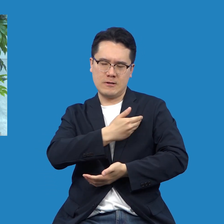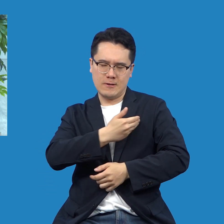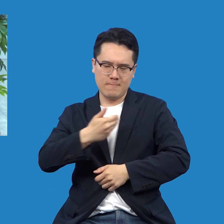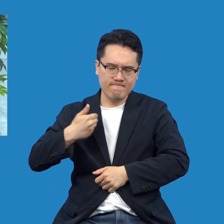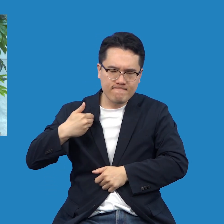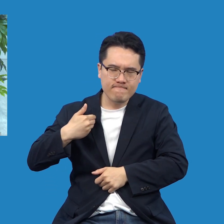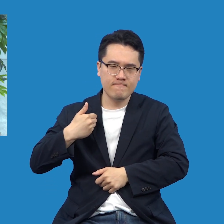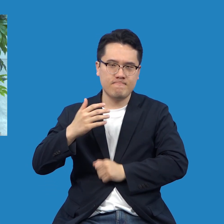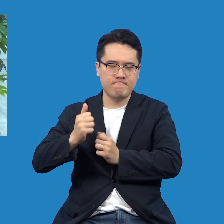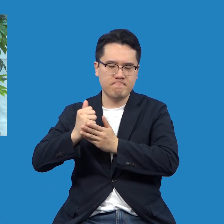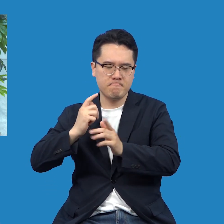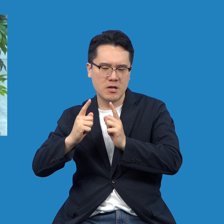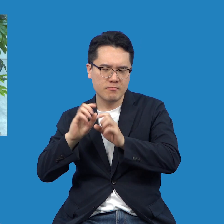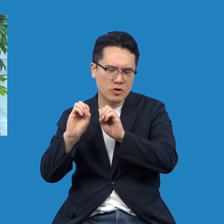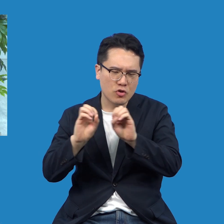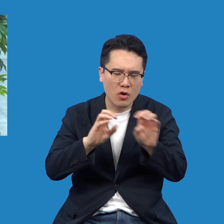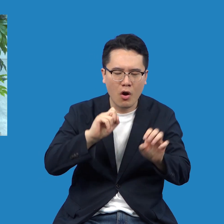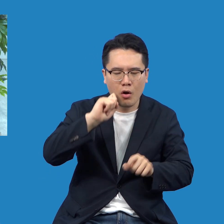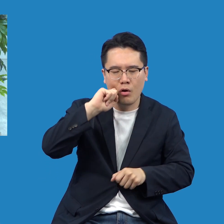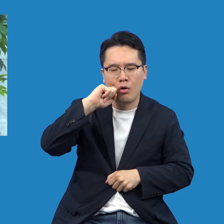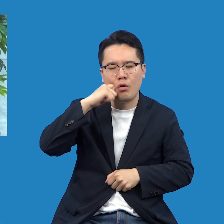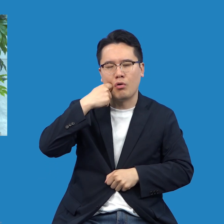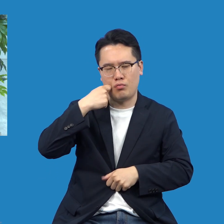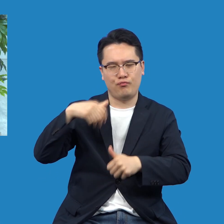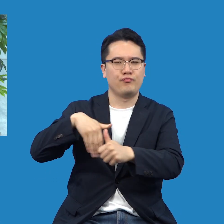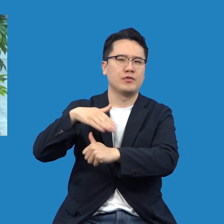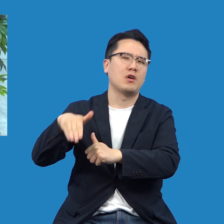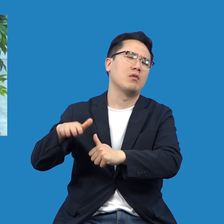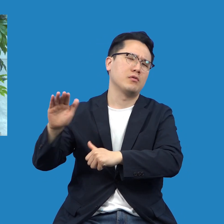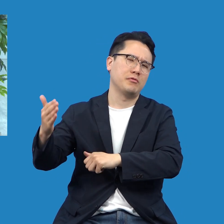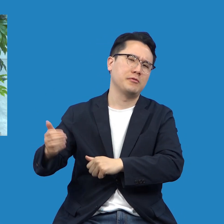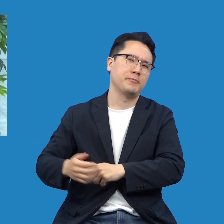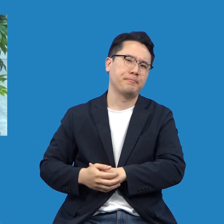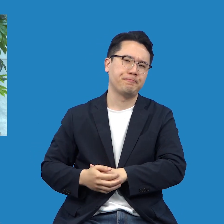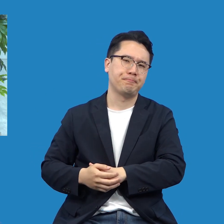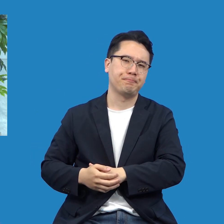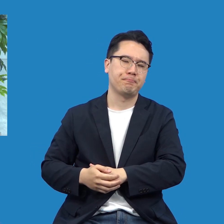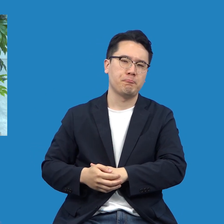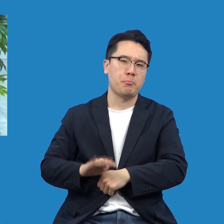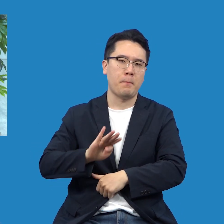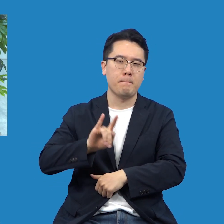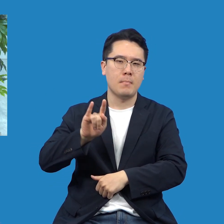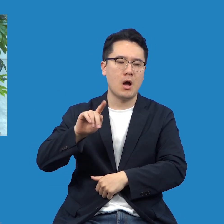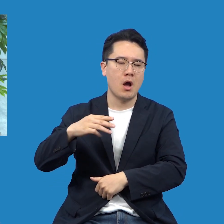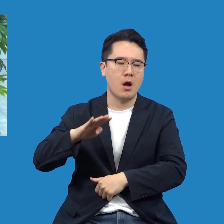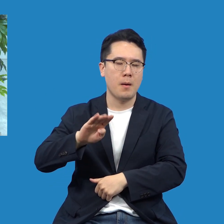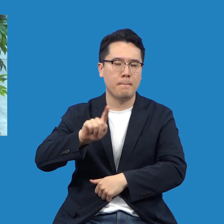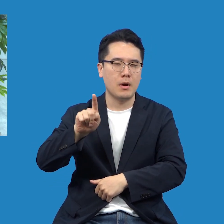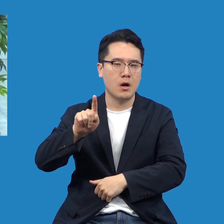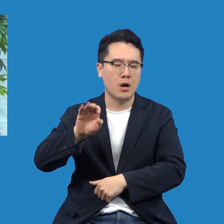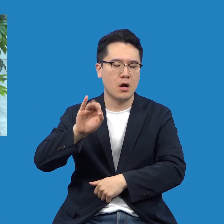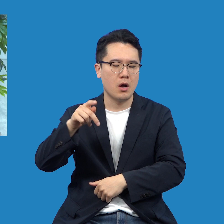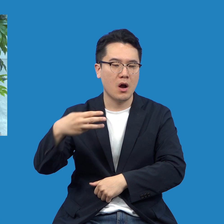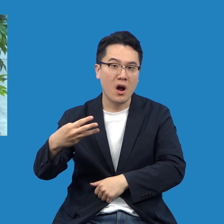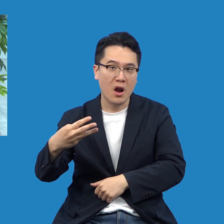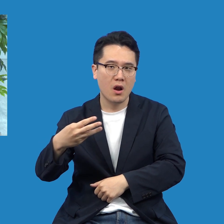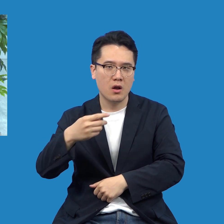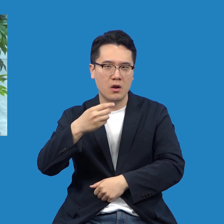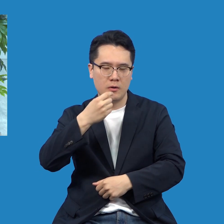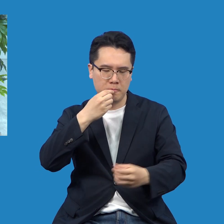직면했습니다. 바알에게 무릎 꿇지 않는, 또 입 맞추지 않은 7,000명의